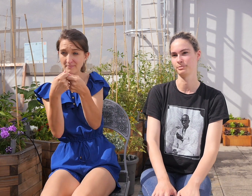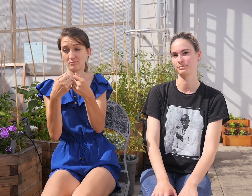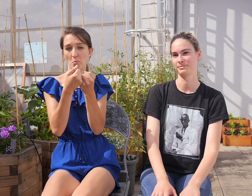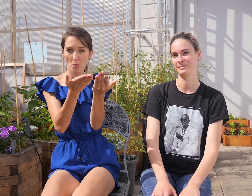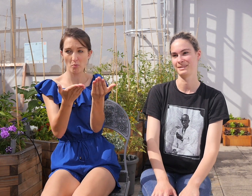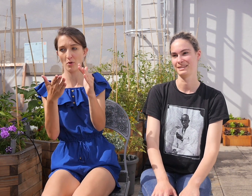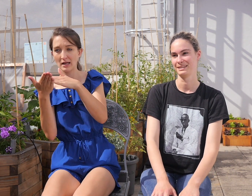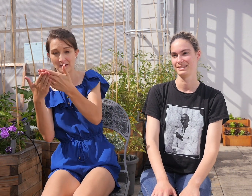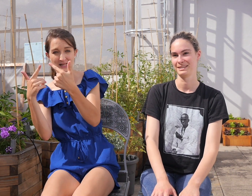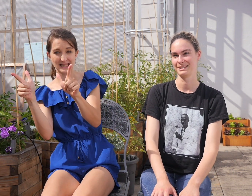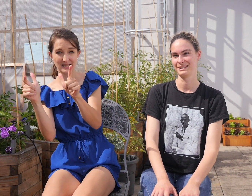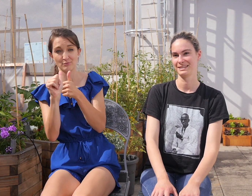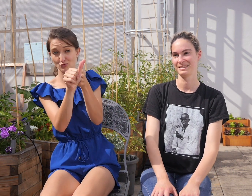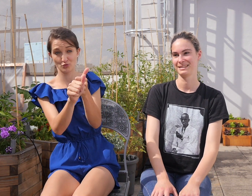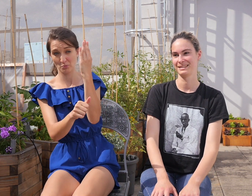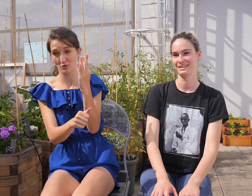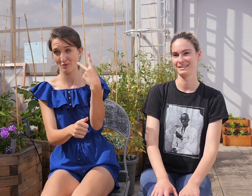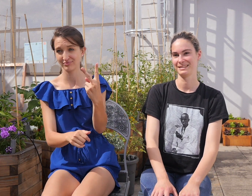besoins.